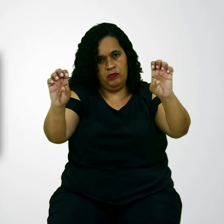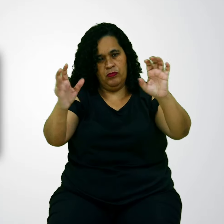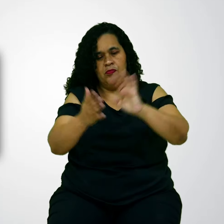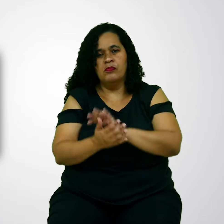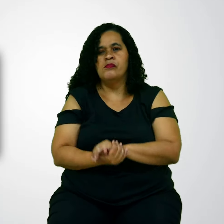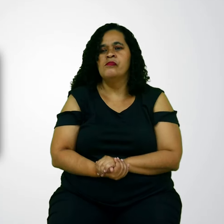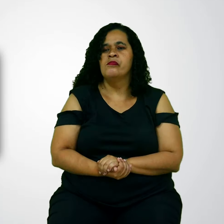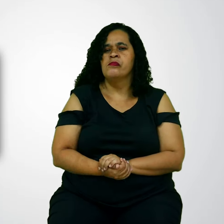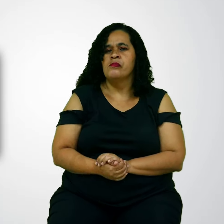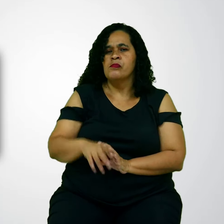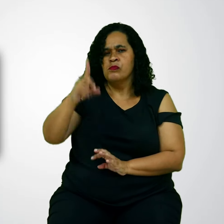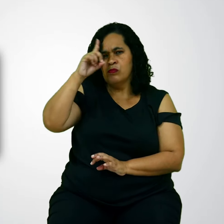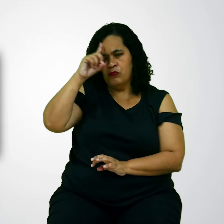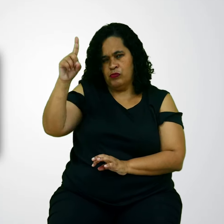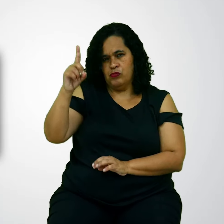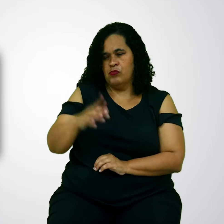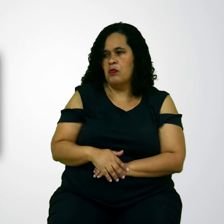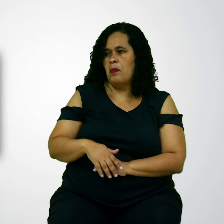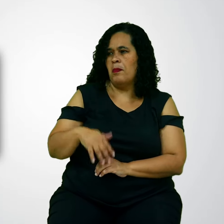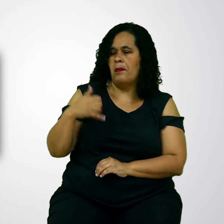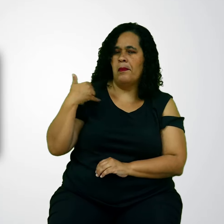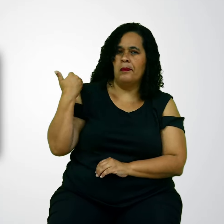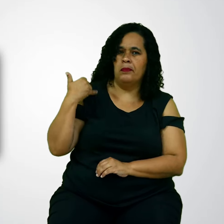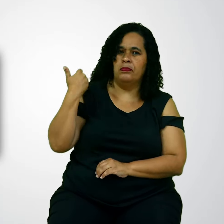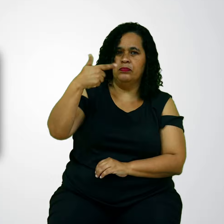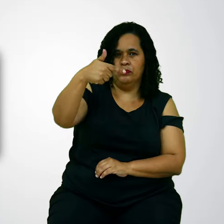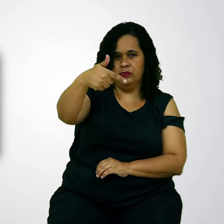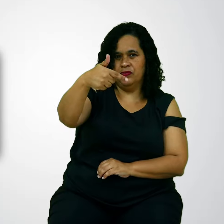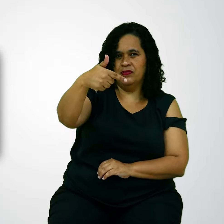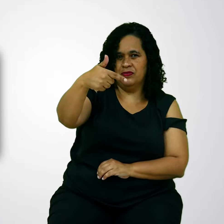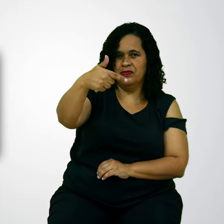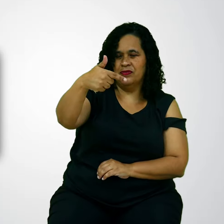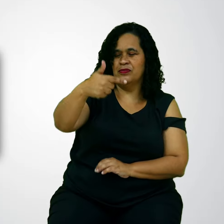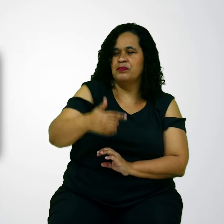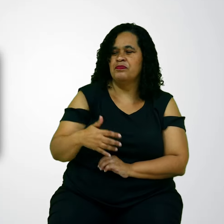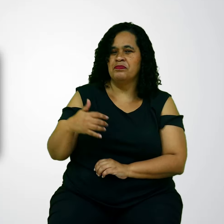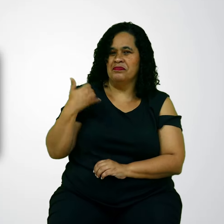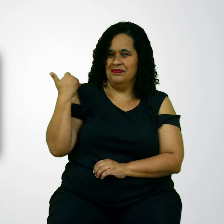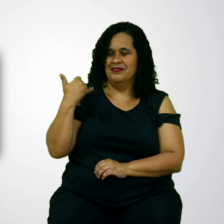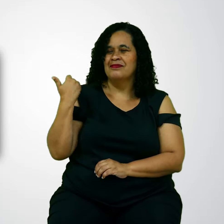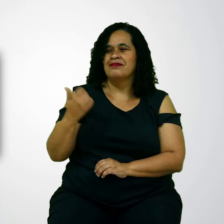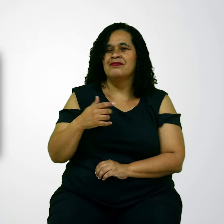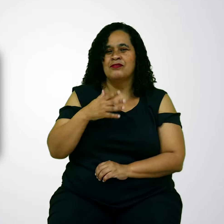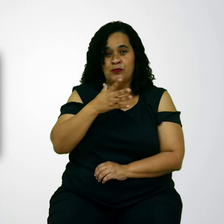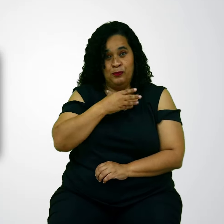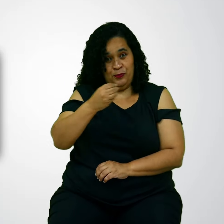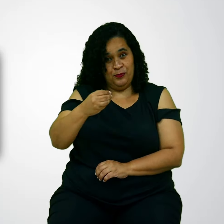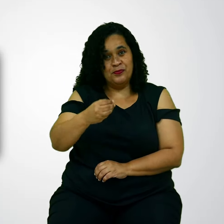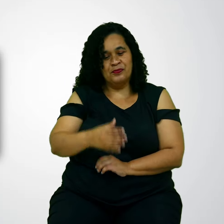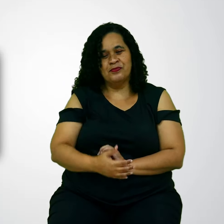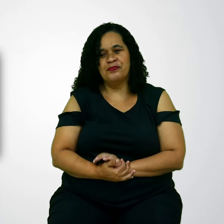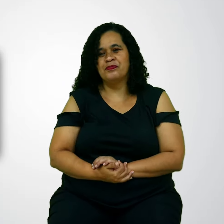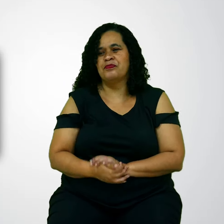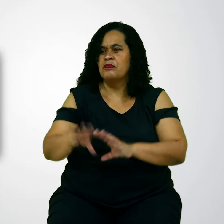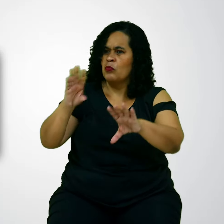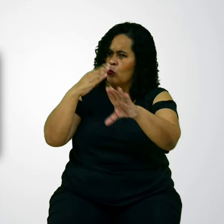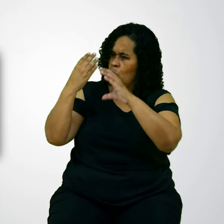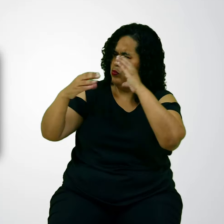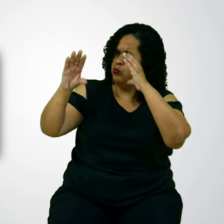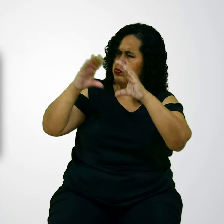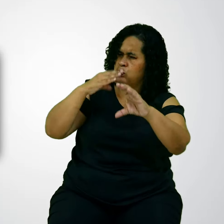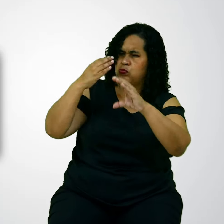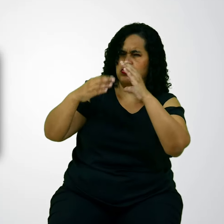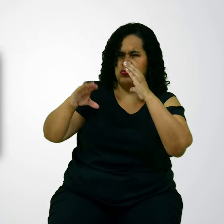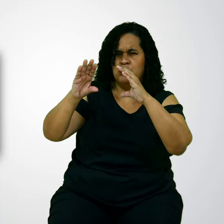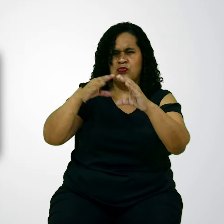tem 7 anos. A Ana é minha cantora preferida. Isso, ela canta o dia todo, ela canta, viu? Canta. Ela fala que o professor dela é o Fabinho, né? Ela